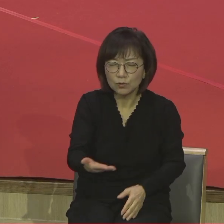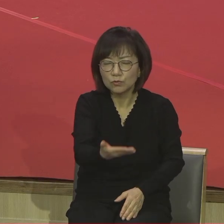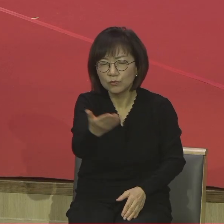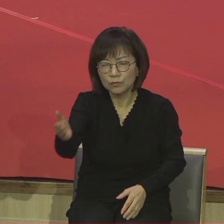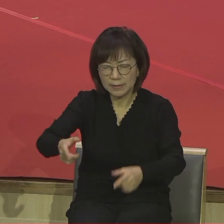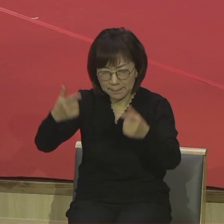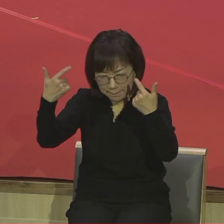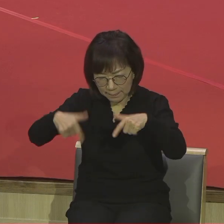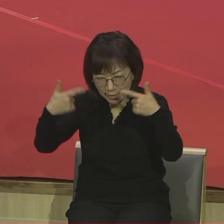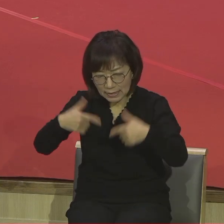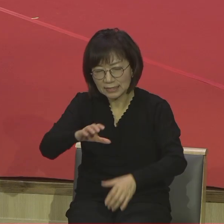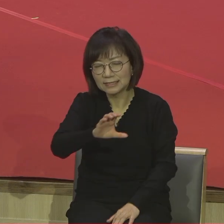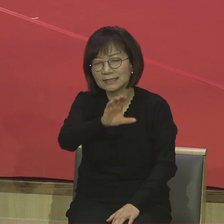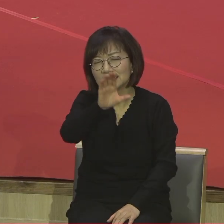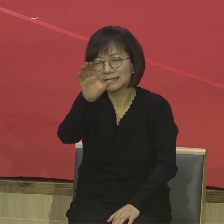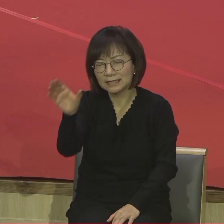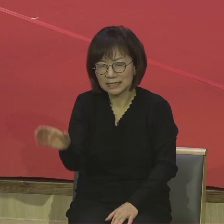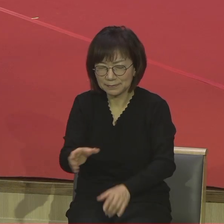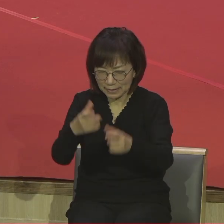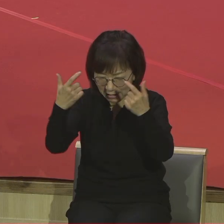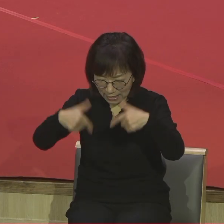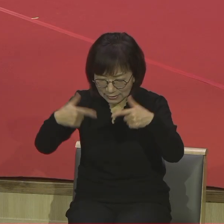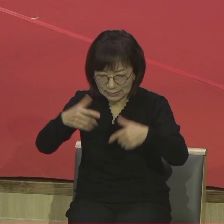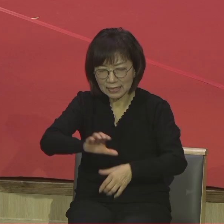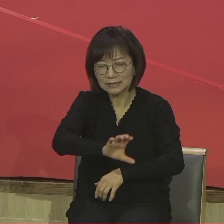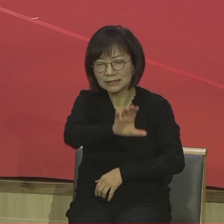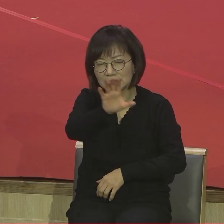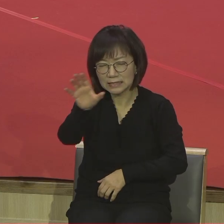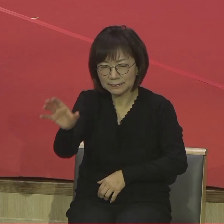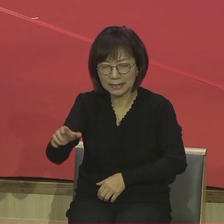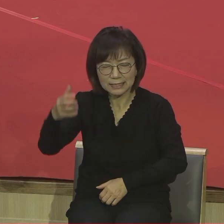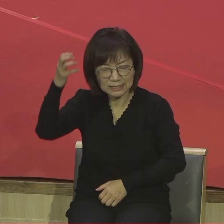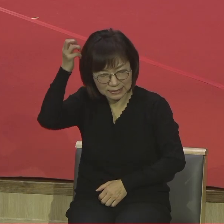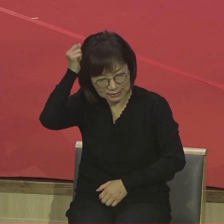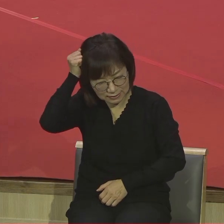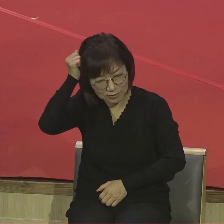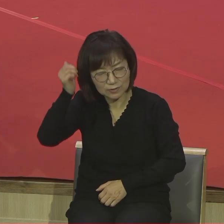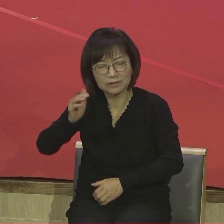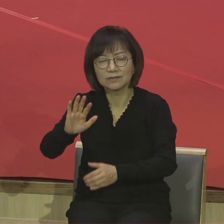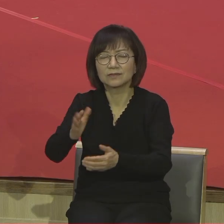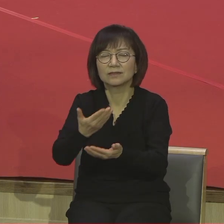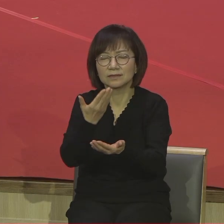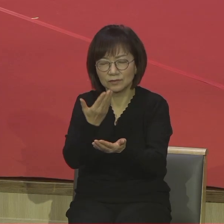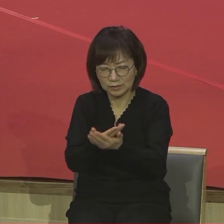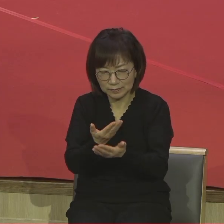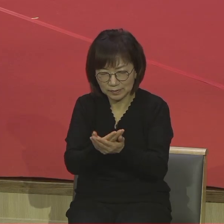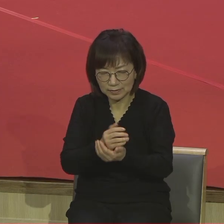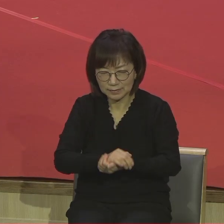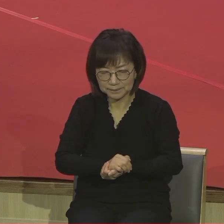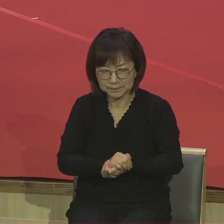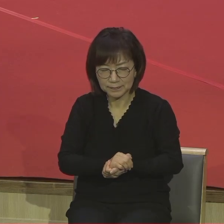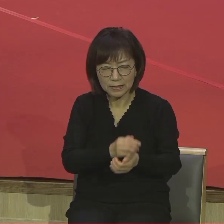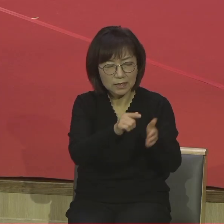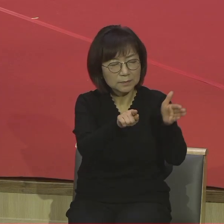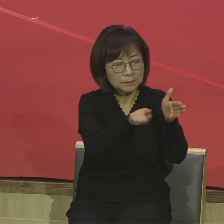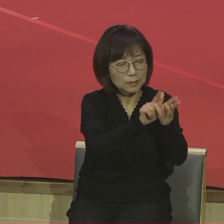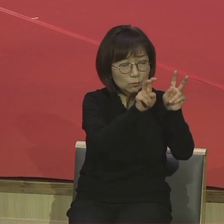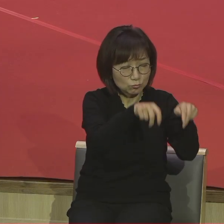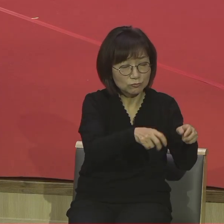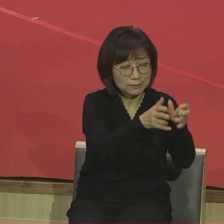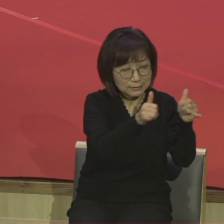크리스마스 항상 크리스마스 되가야 주옵소서. 크리스마스의 근본 의미인 불신 영혼들에게 이